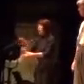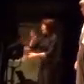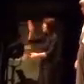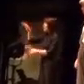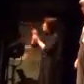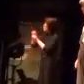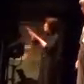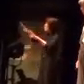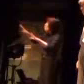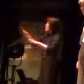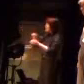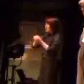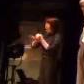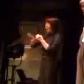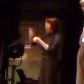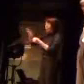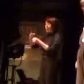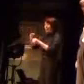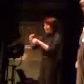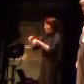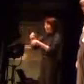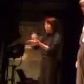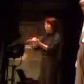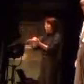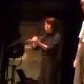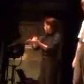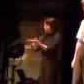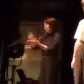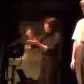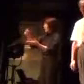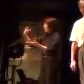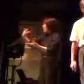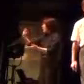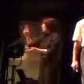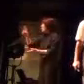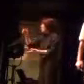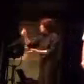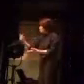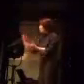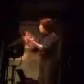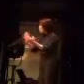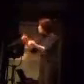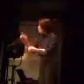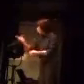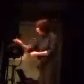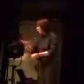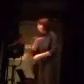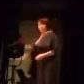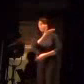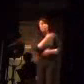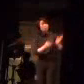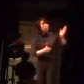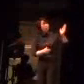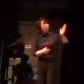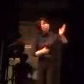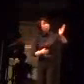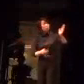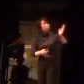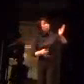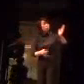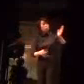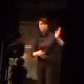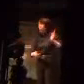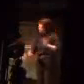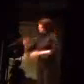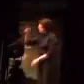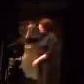137という放射性物質の量が書き込まれています。どの程度だったかということをお見せします。まず左の下に黄色い四